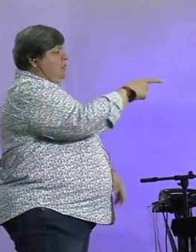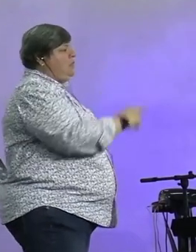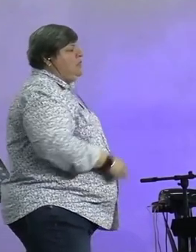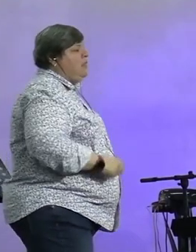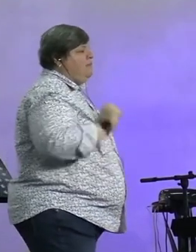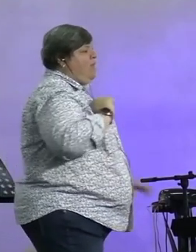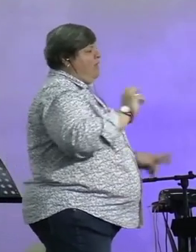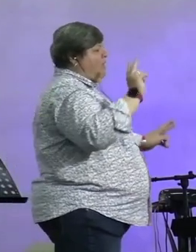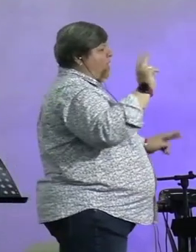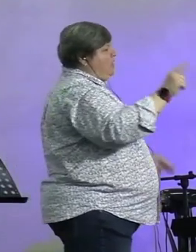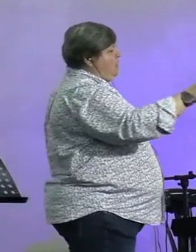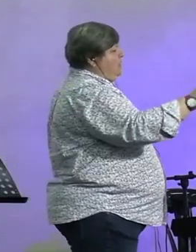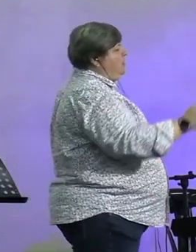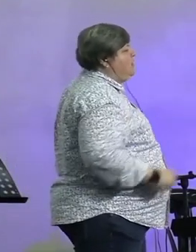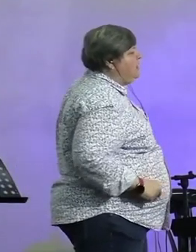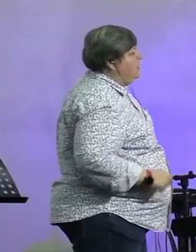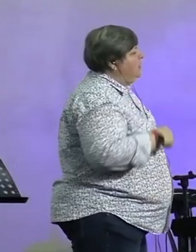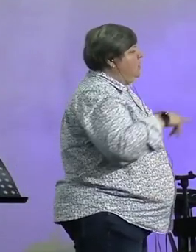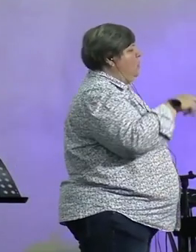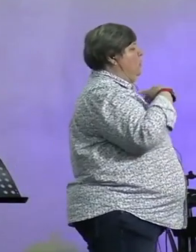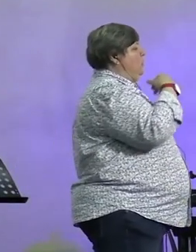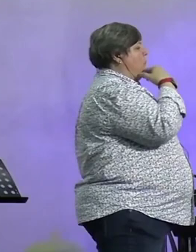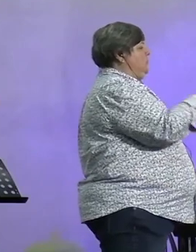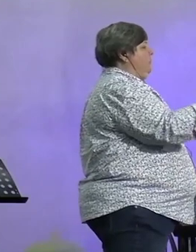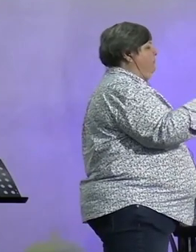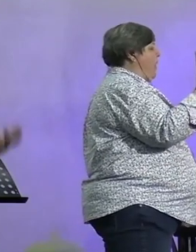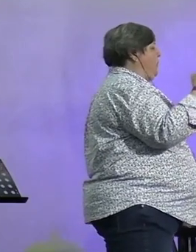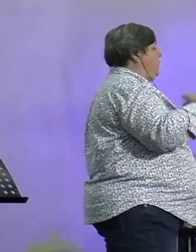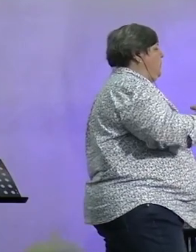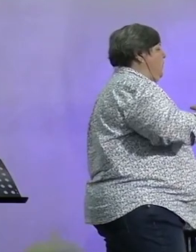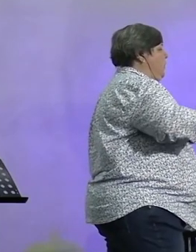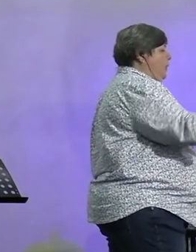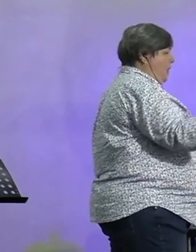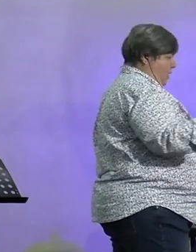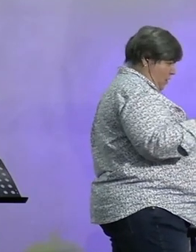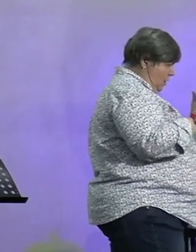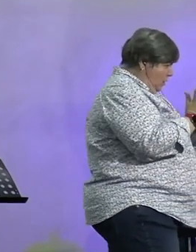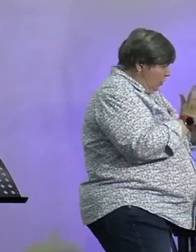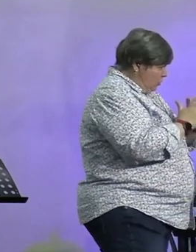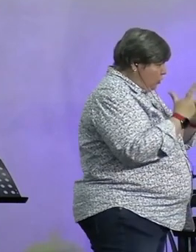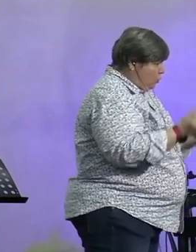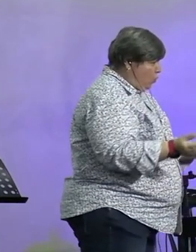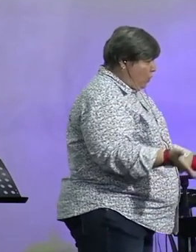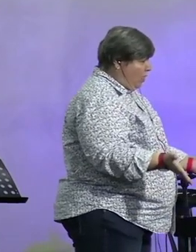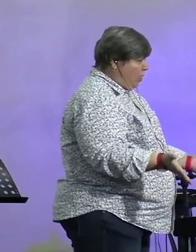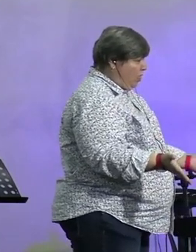hier en jy beleef sekere mense as vyandig teenoor jou. Jy moet die Jesus gesindheid ook teenoor daai